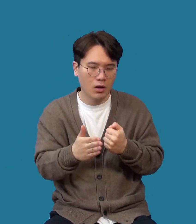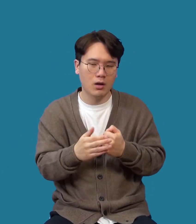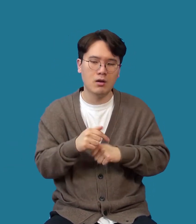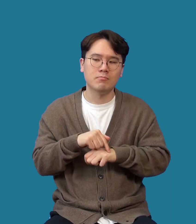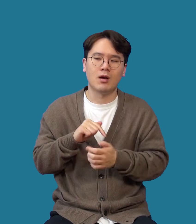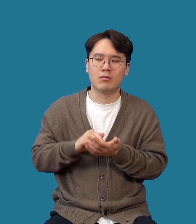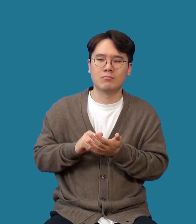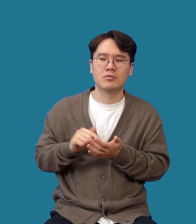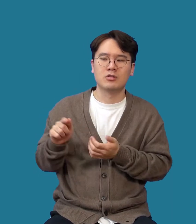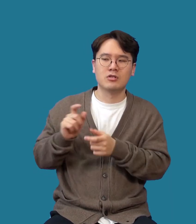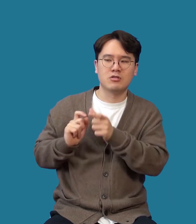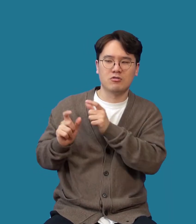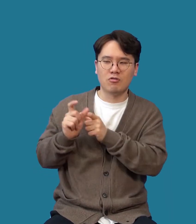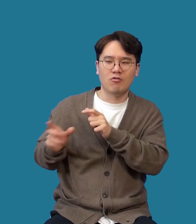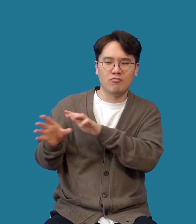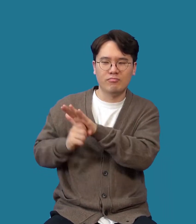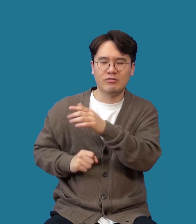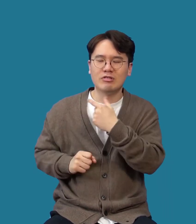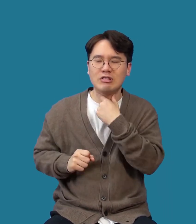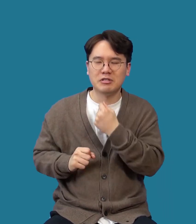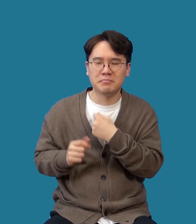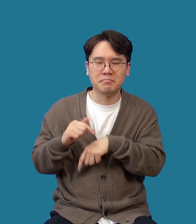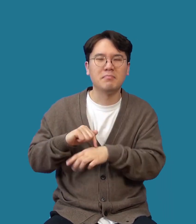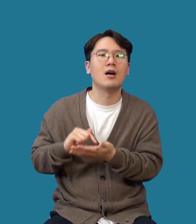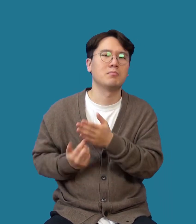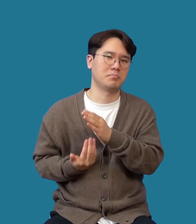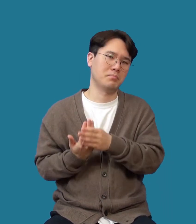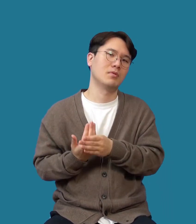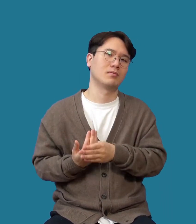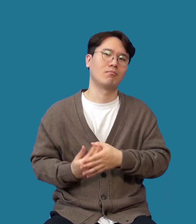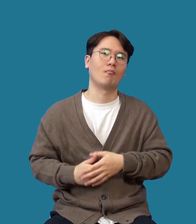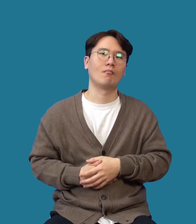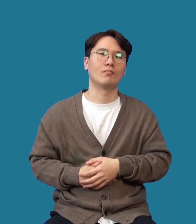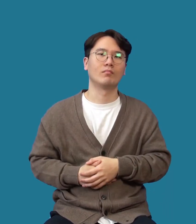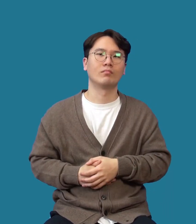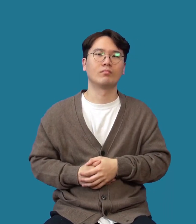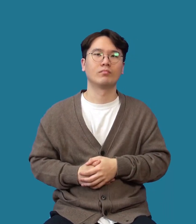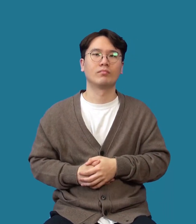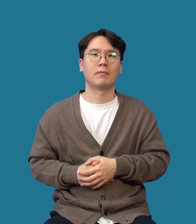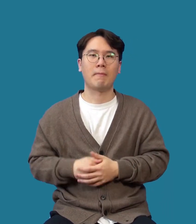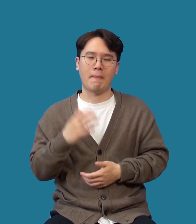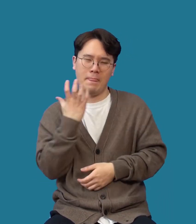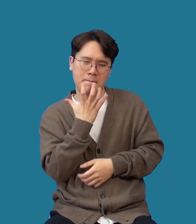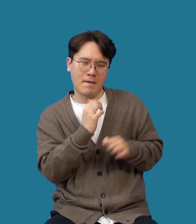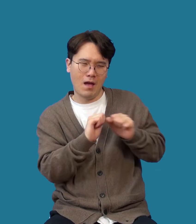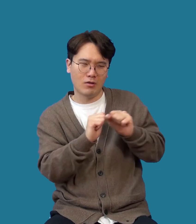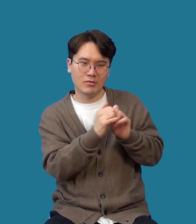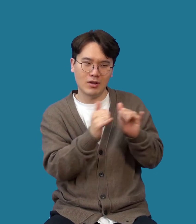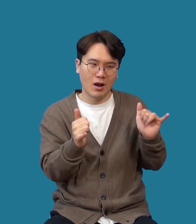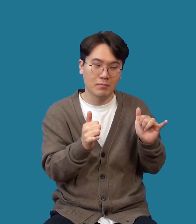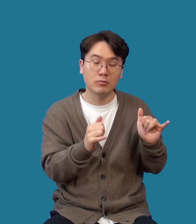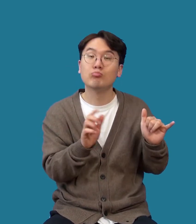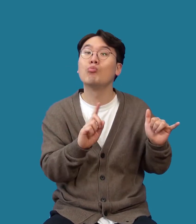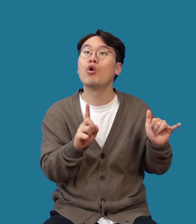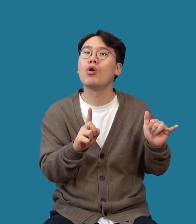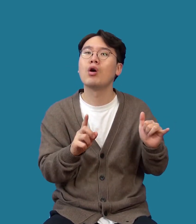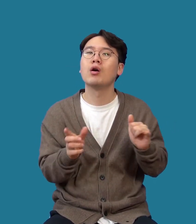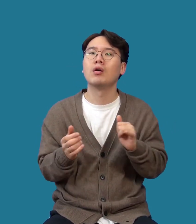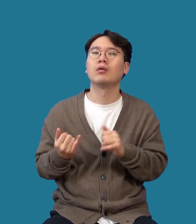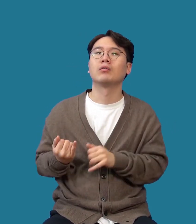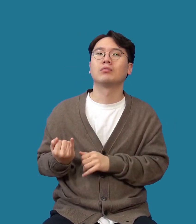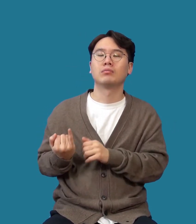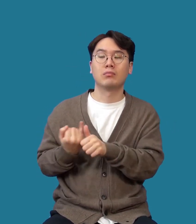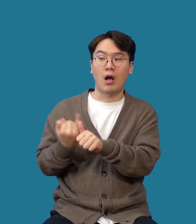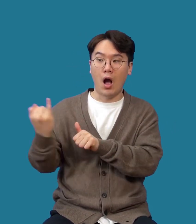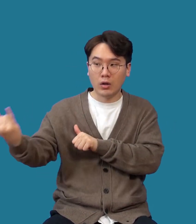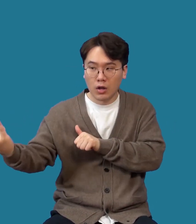간음을 저지르는 사람, 간통을 저지르는 사람은 자기 아내가 못생겨서 그러는 게 아닙니다. 아내에게 문제가 있어서 그러는 게